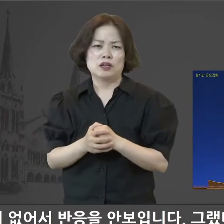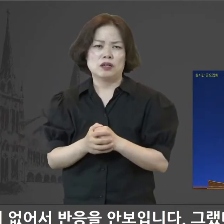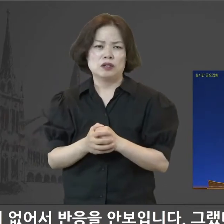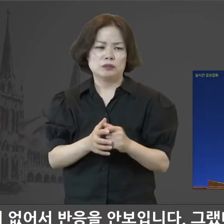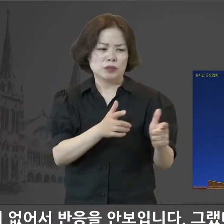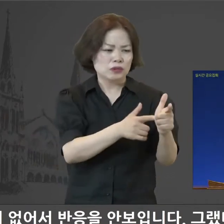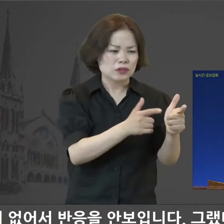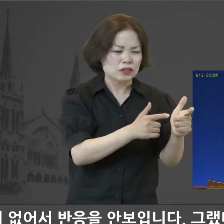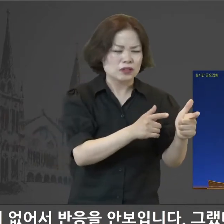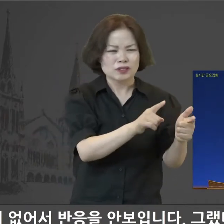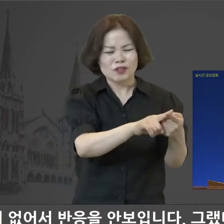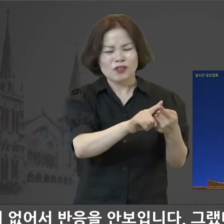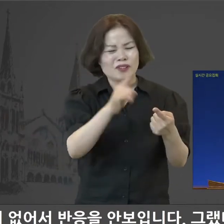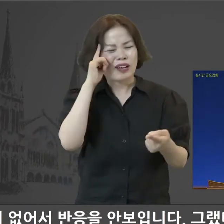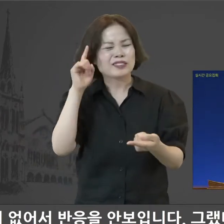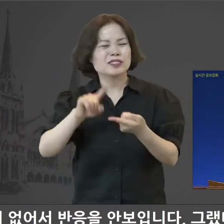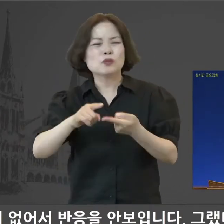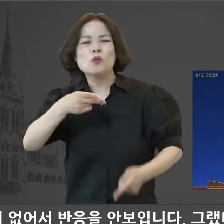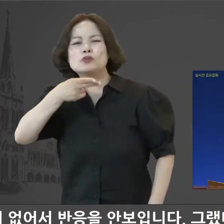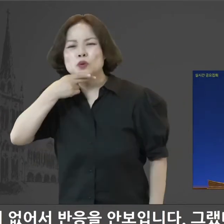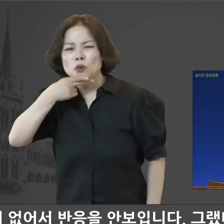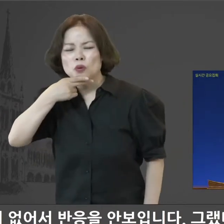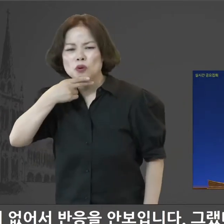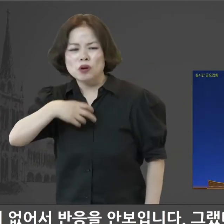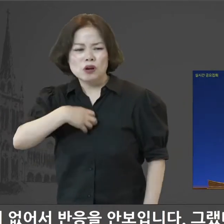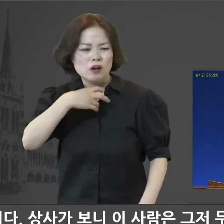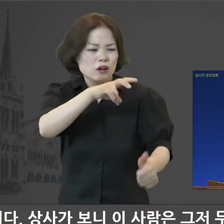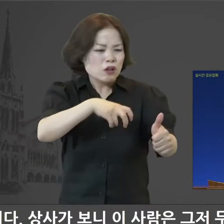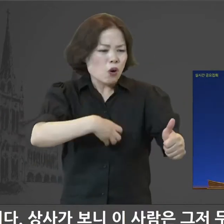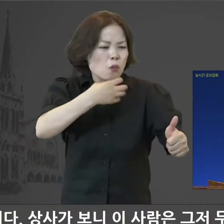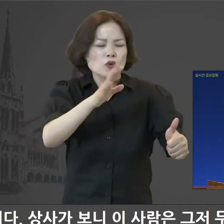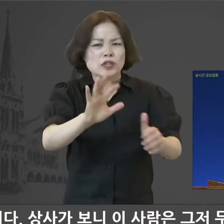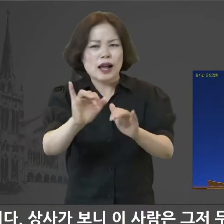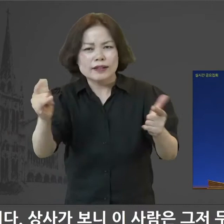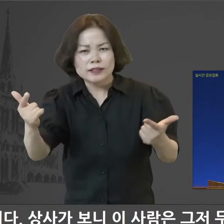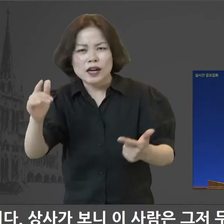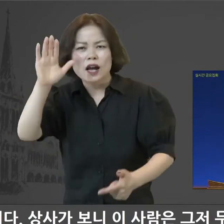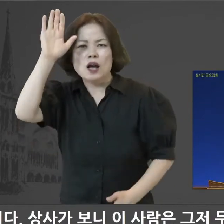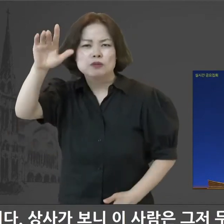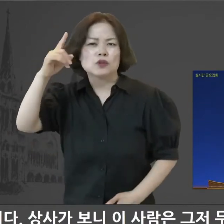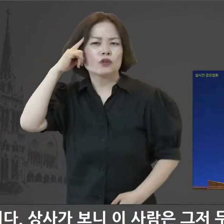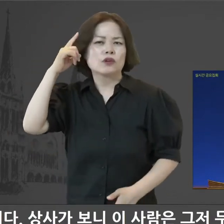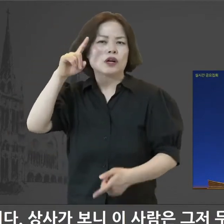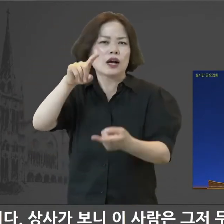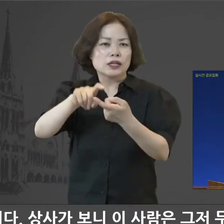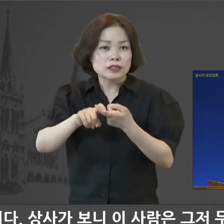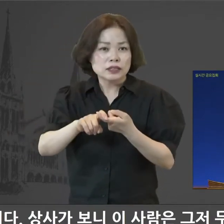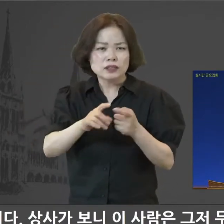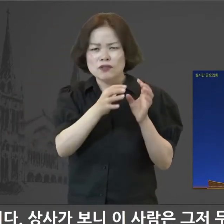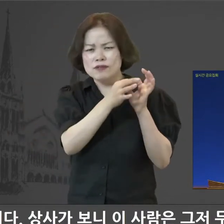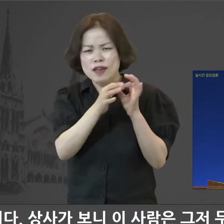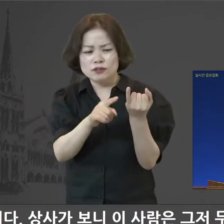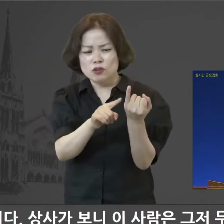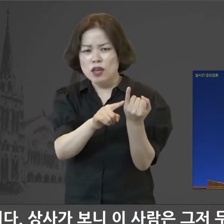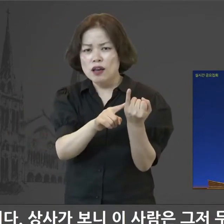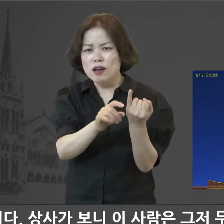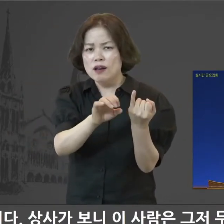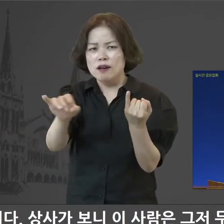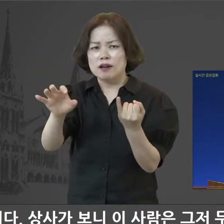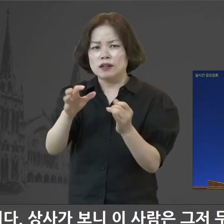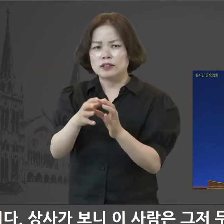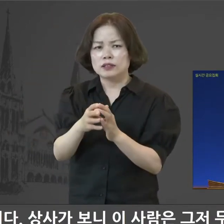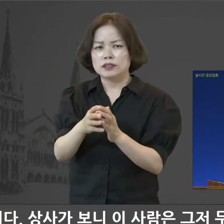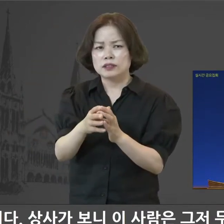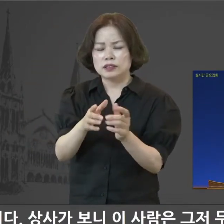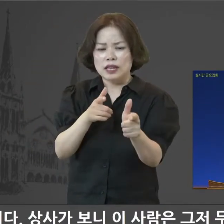문제에 관심 자체가 없는 사람이지 혐오자가 아니야. 이러는데 앞으로 관심을 가지라고 계속 그